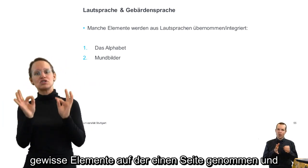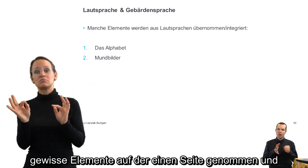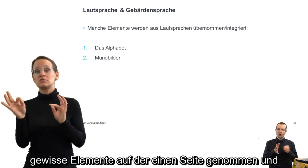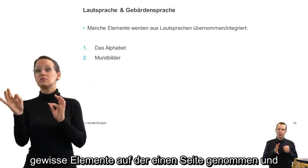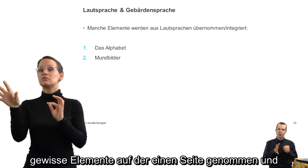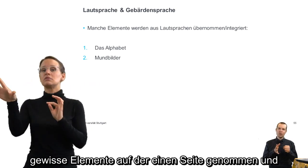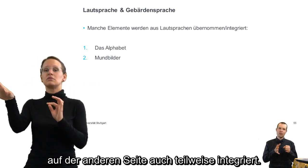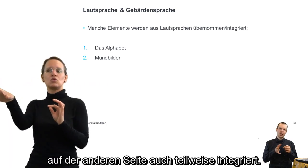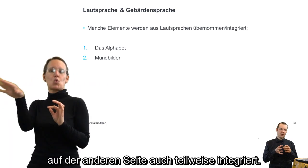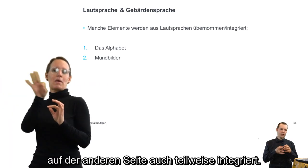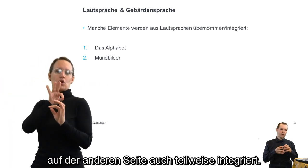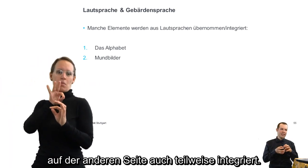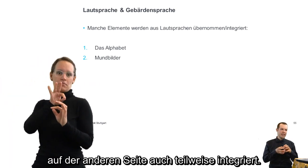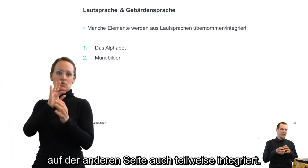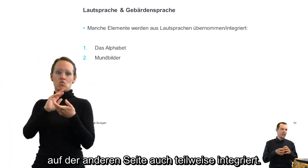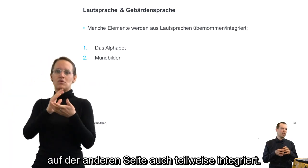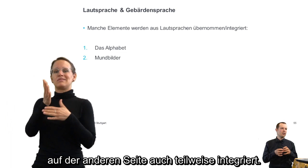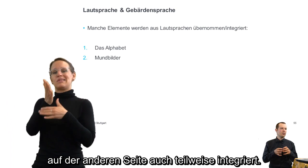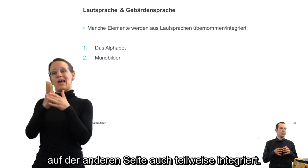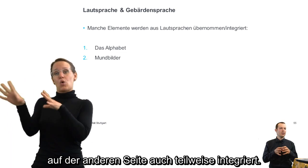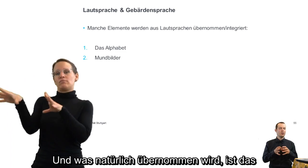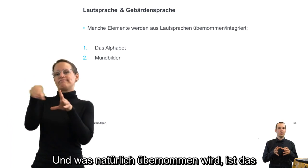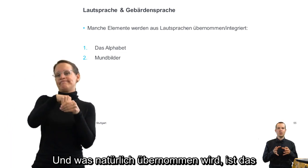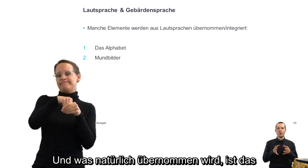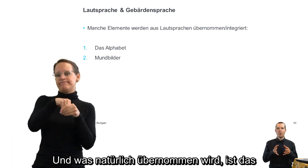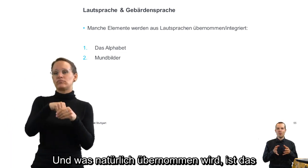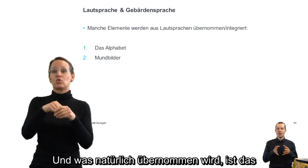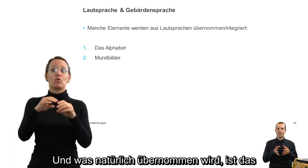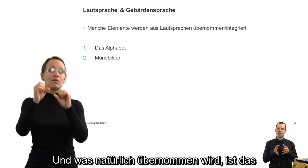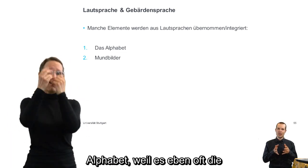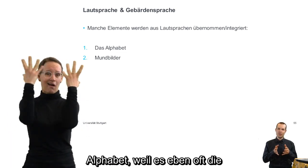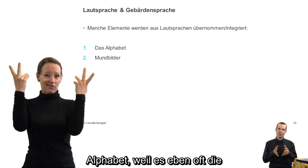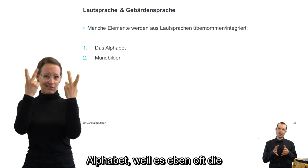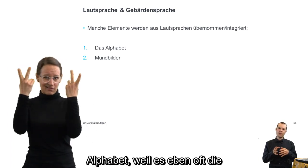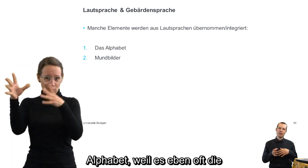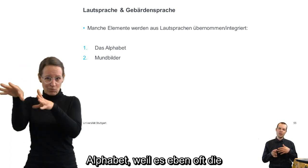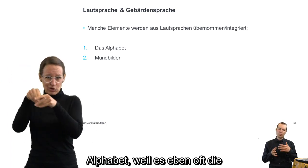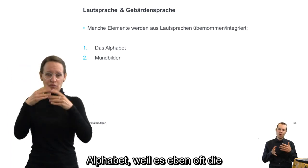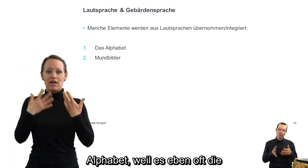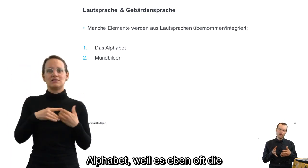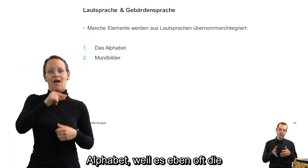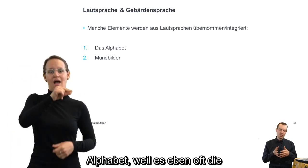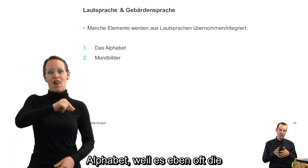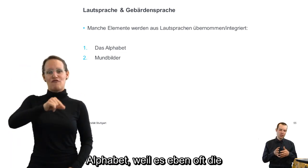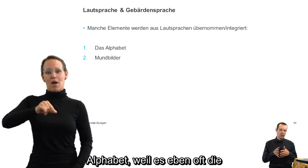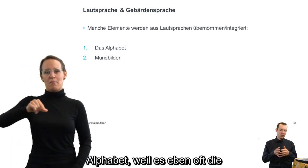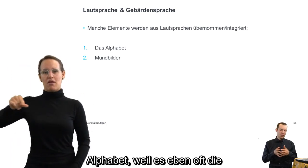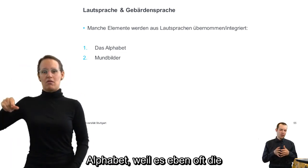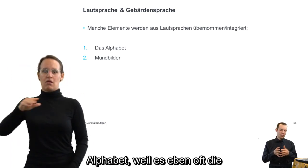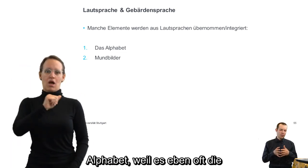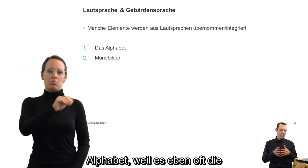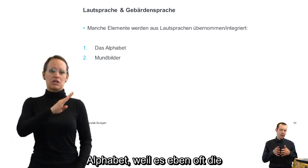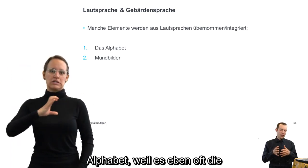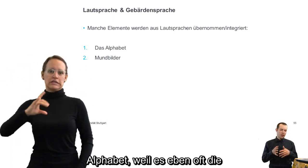genommen und teilweise auch integriert. was natürlich übernommen wird, ist das Alphabet, weil es eben oft die